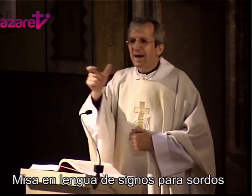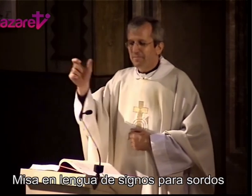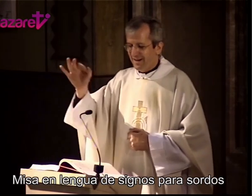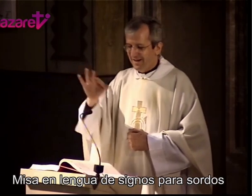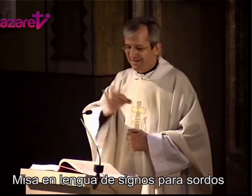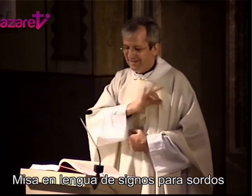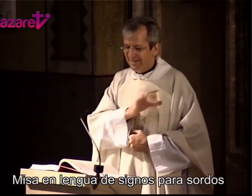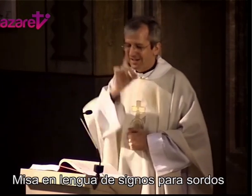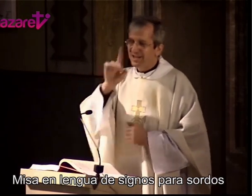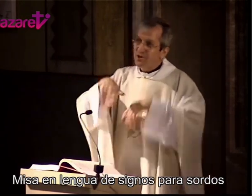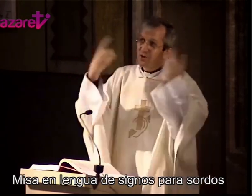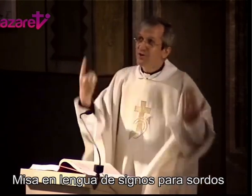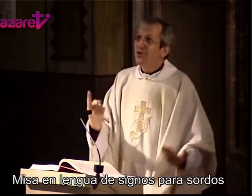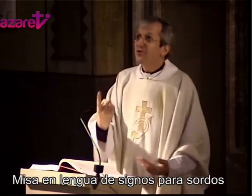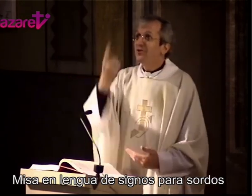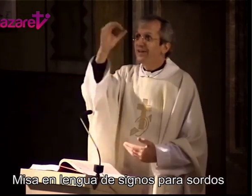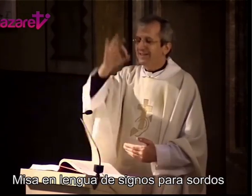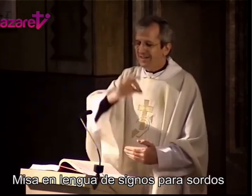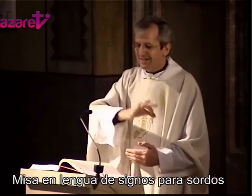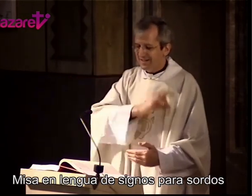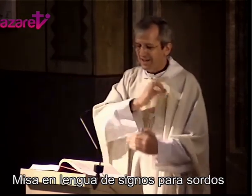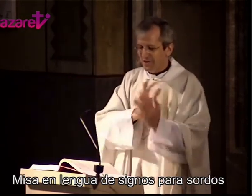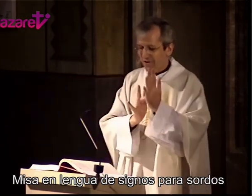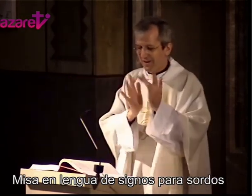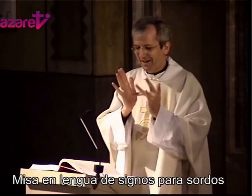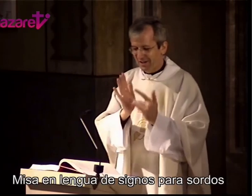Palabra del Señor. Gloria a ti, Señor Jesús.